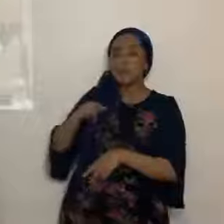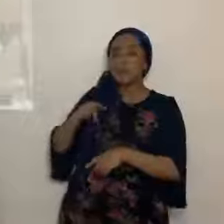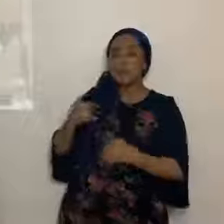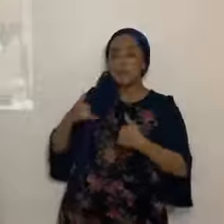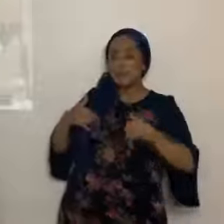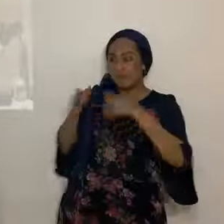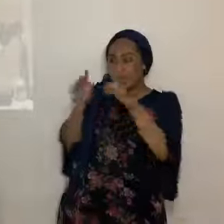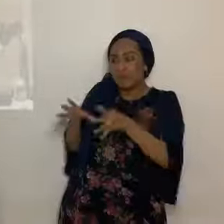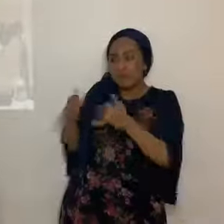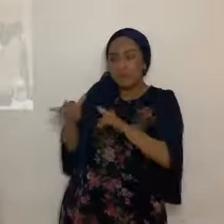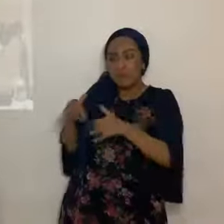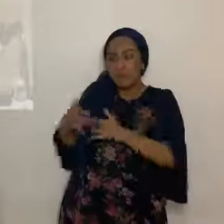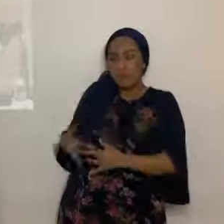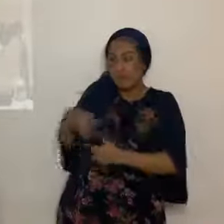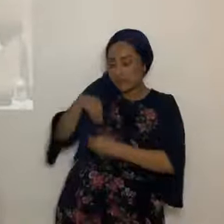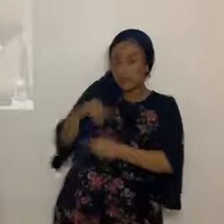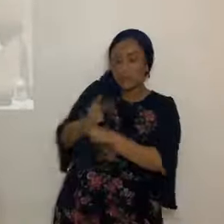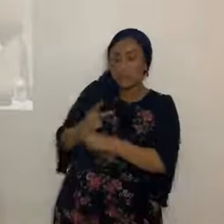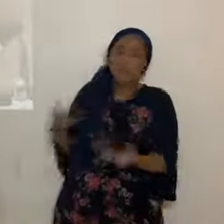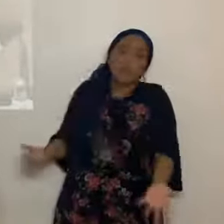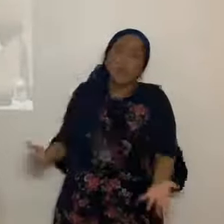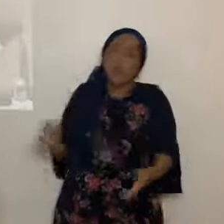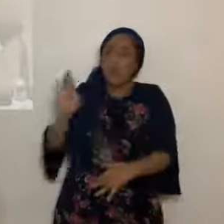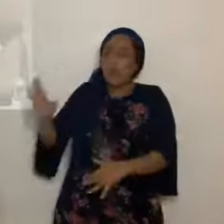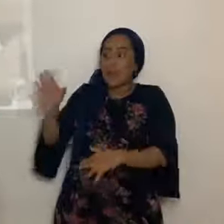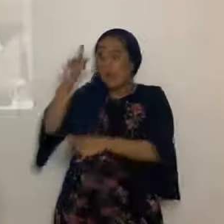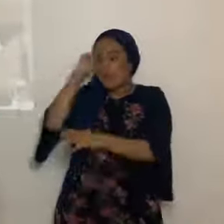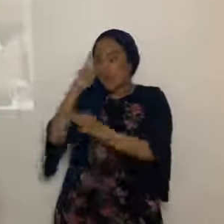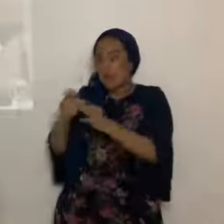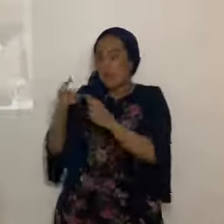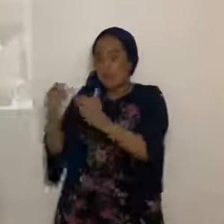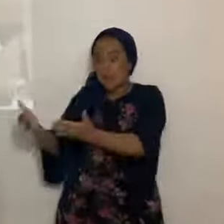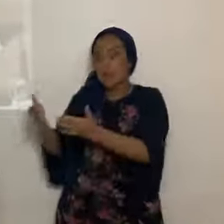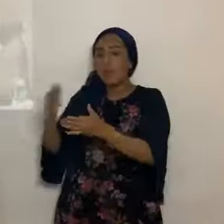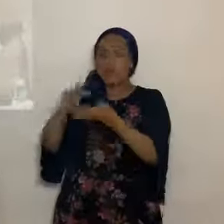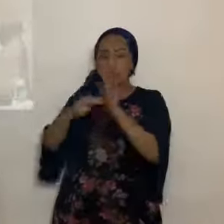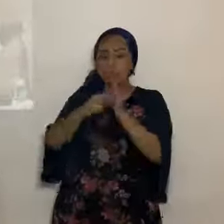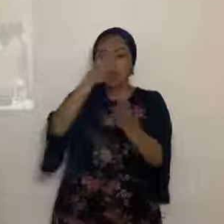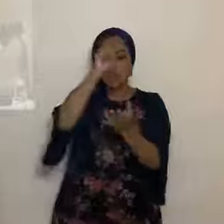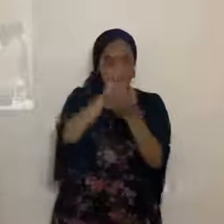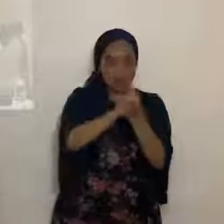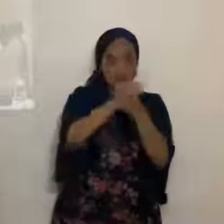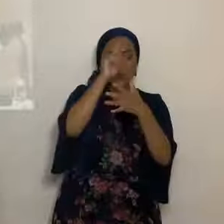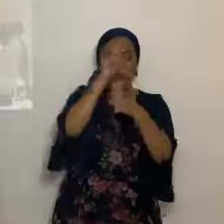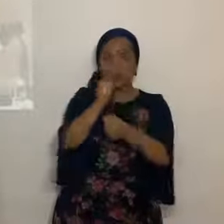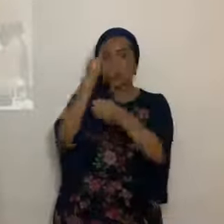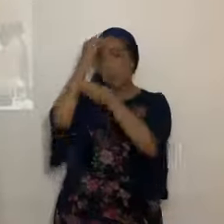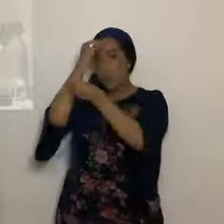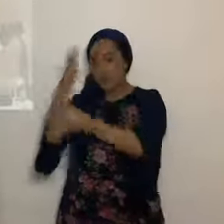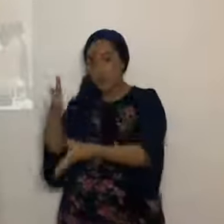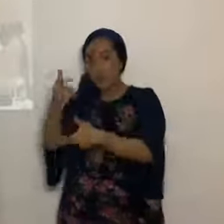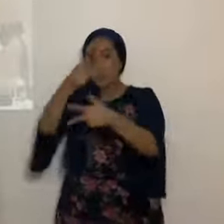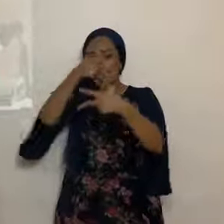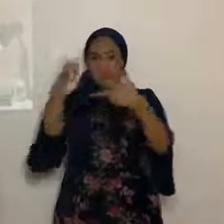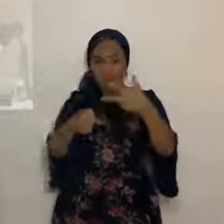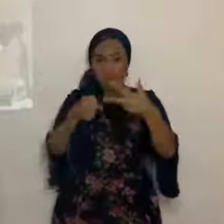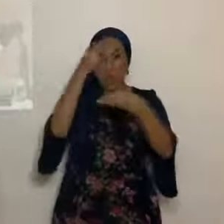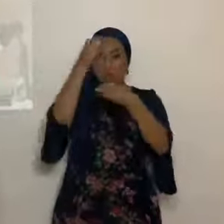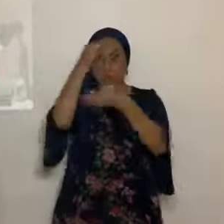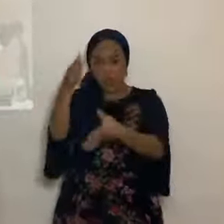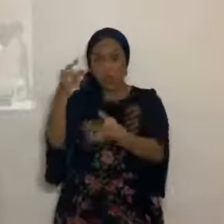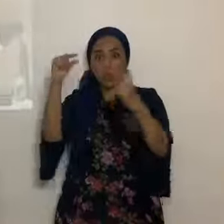perdona. Porque según su fe es hecho, y la palabra fe quiere decir creer, confiar y obedecer. En este caso, obedecer